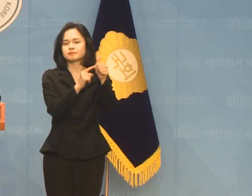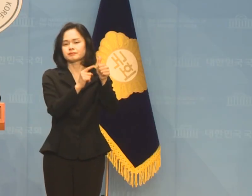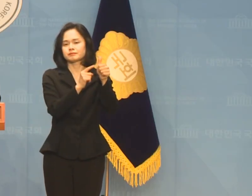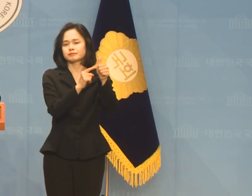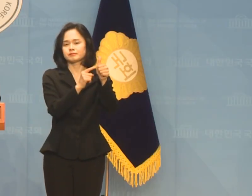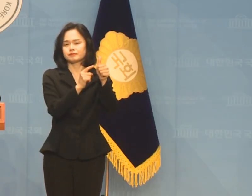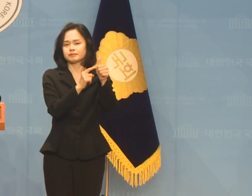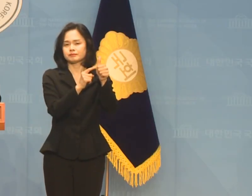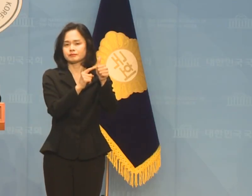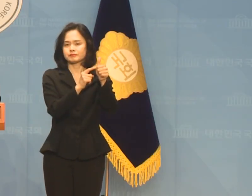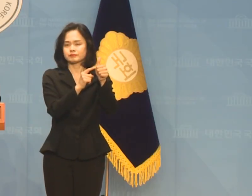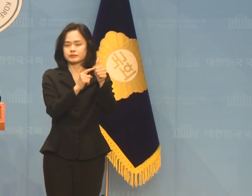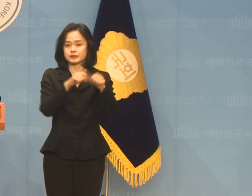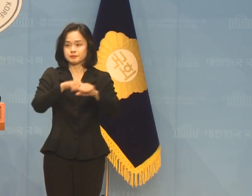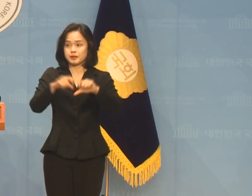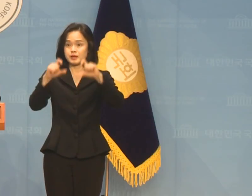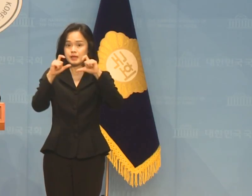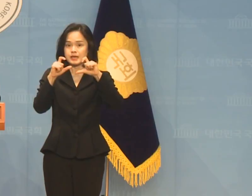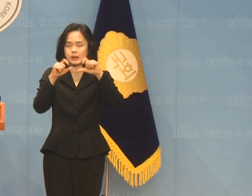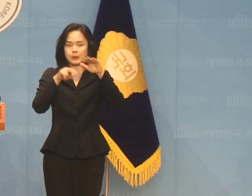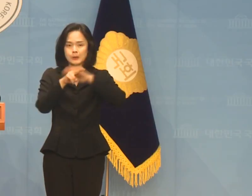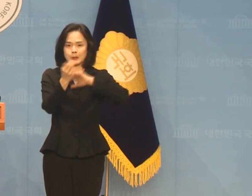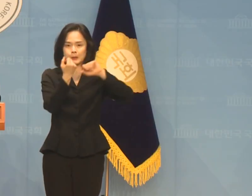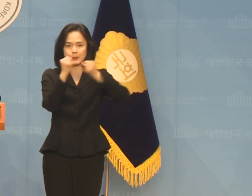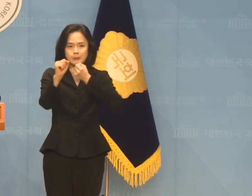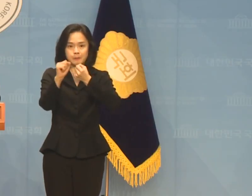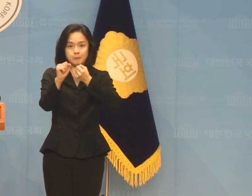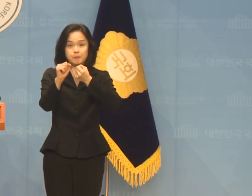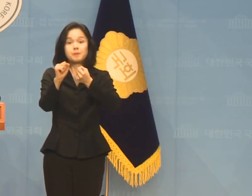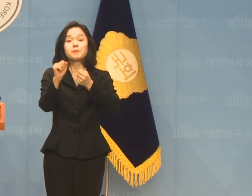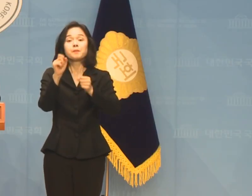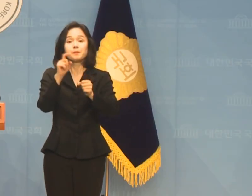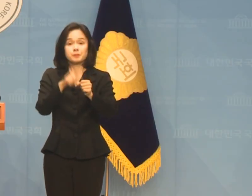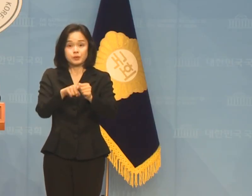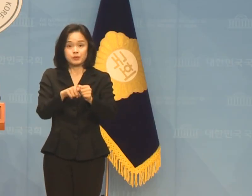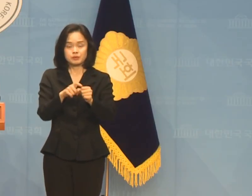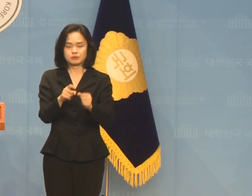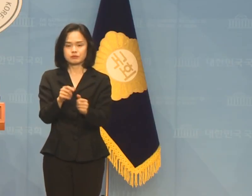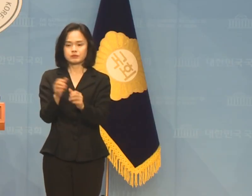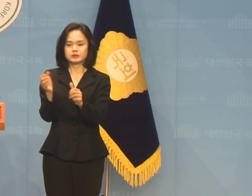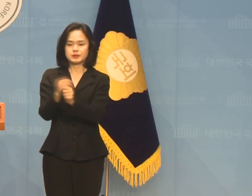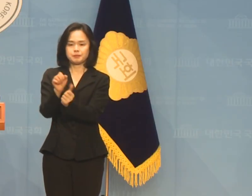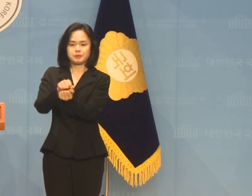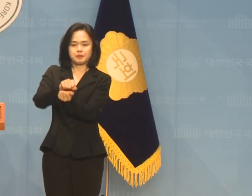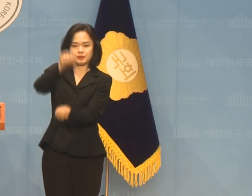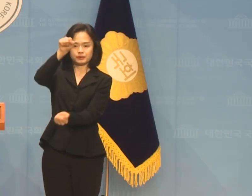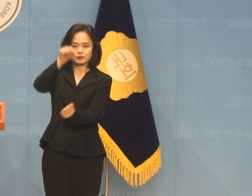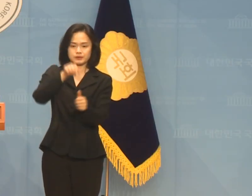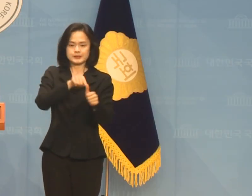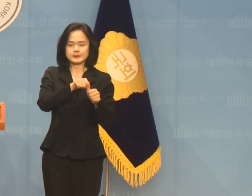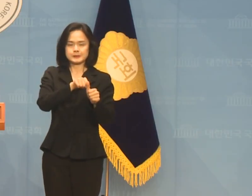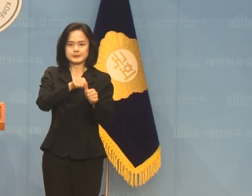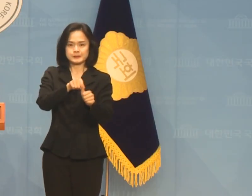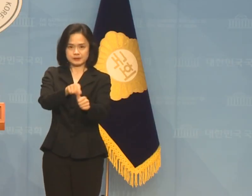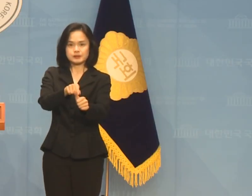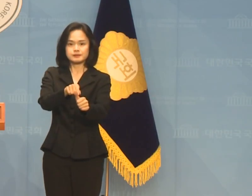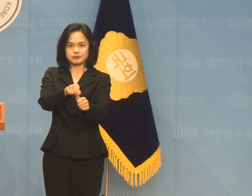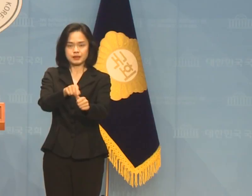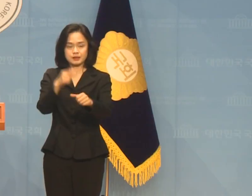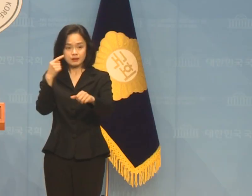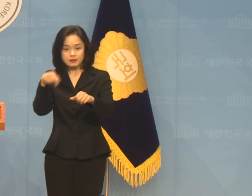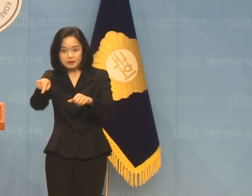공수처가 나서서 대통령 체포영장을 우리법연구회, 또 국제인권법연구회